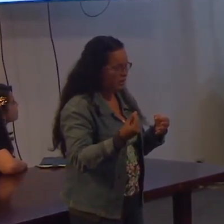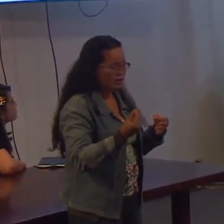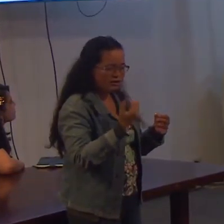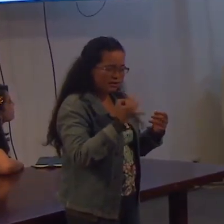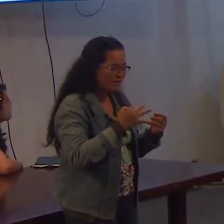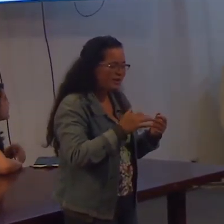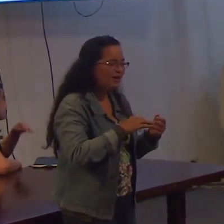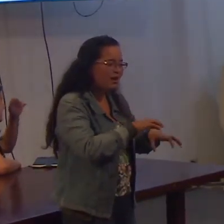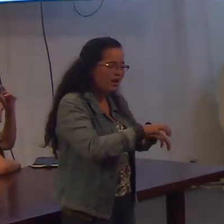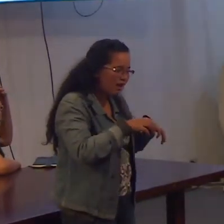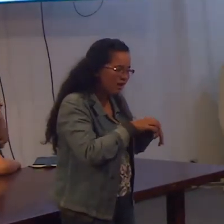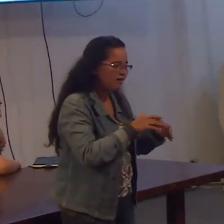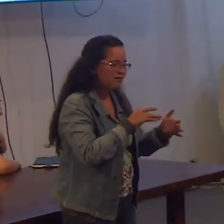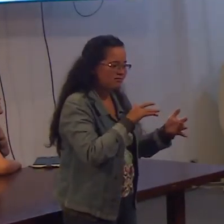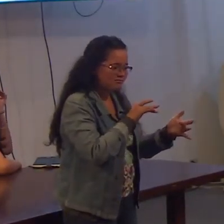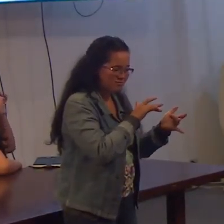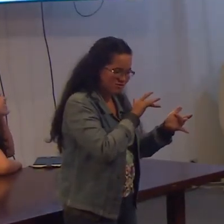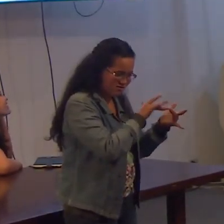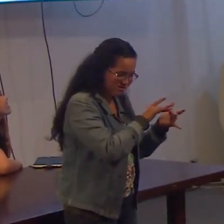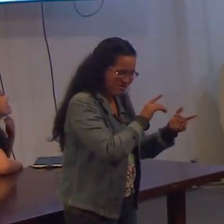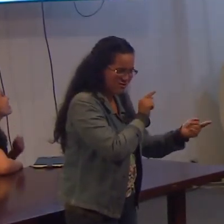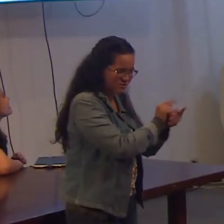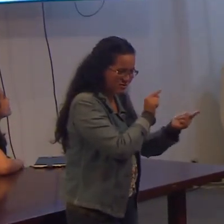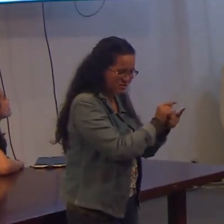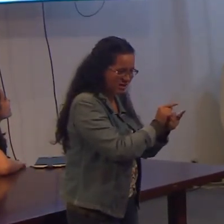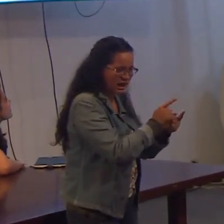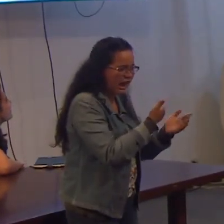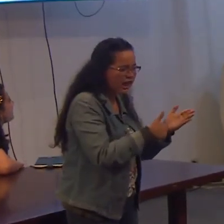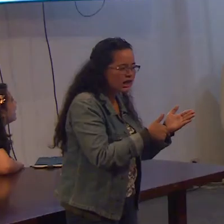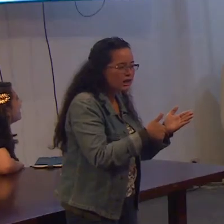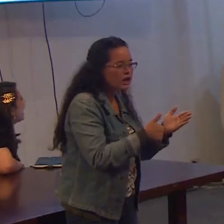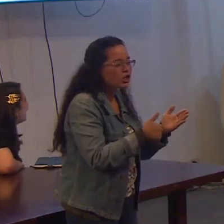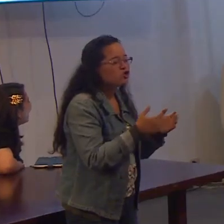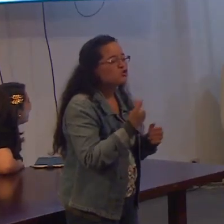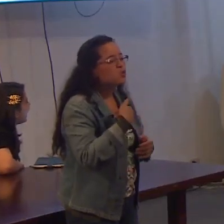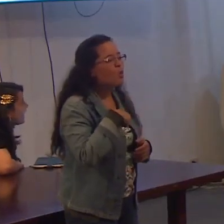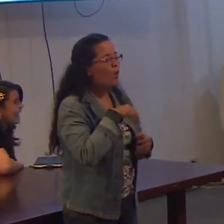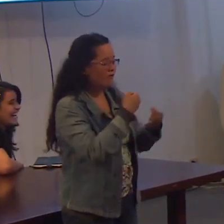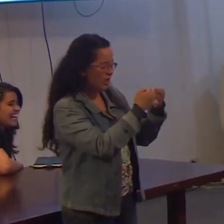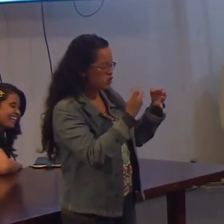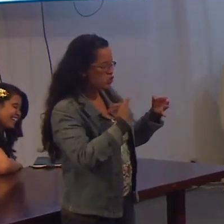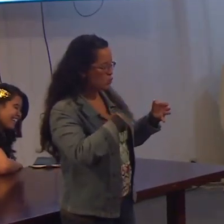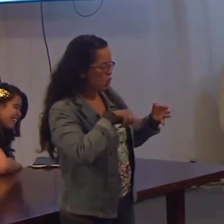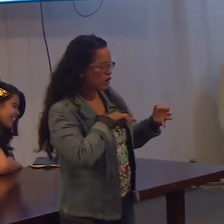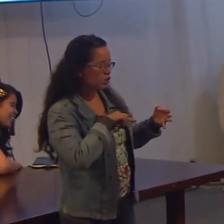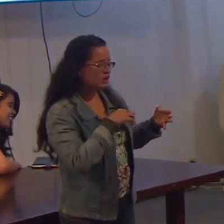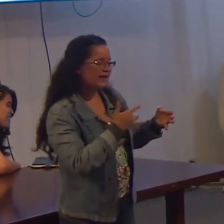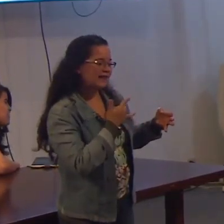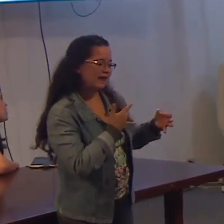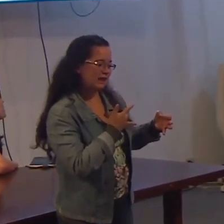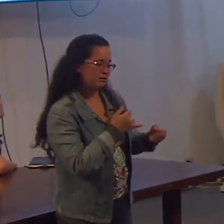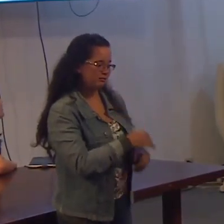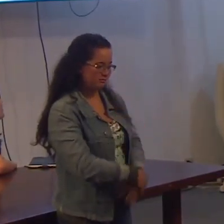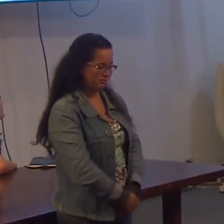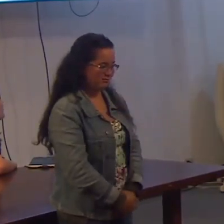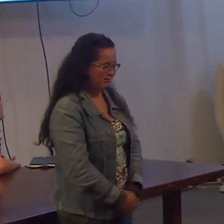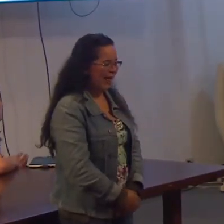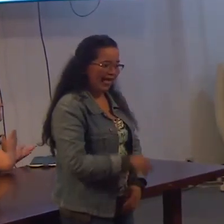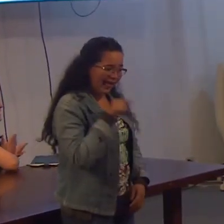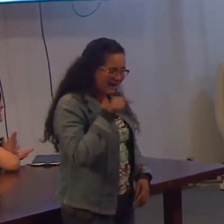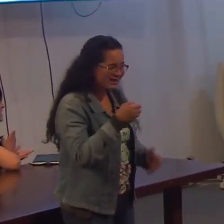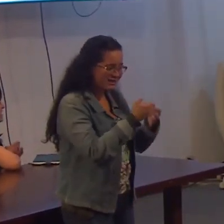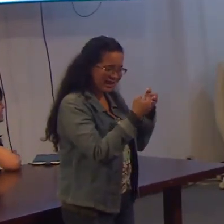encuentros o cada vez que trabajábamos con los chicos era nuestros sentires. Esa palabra para nosotros fue